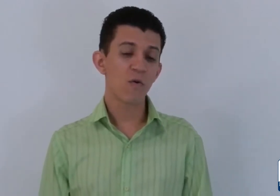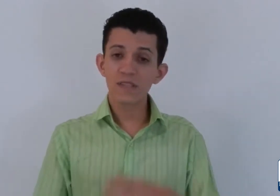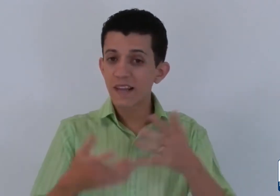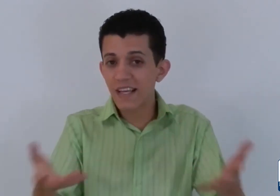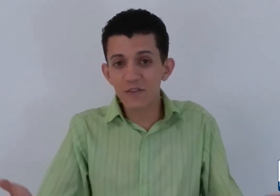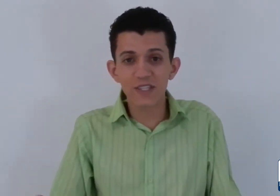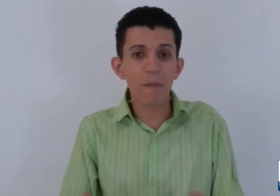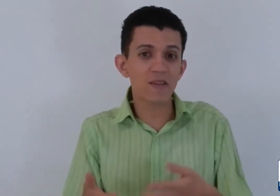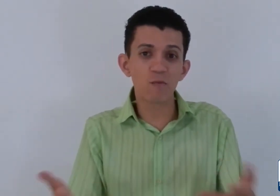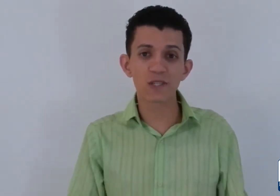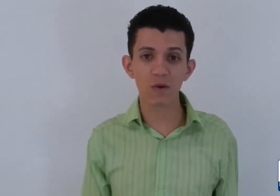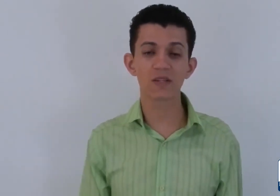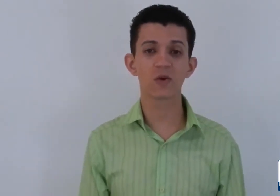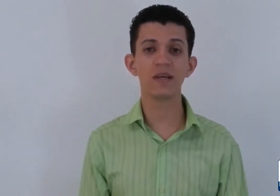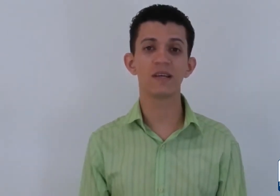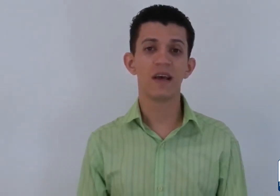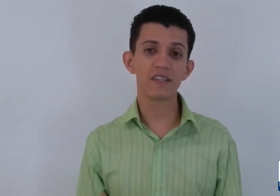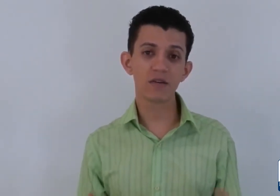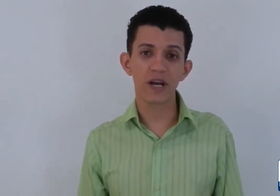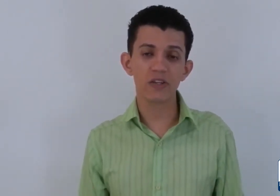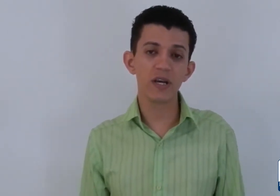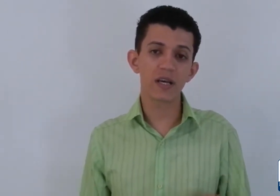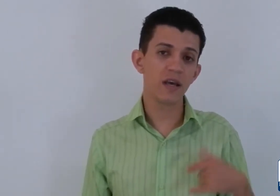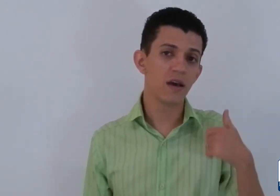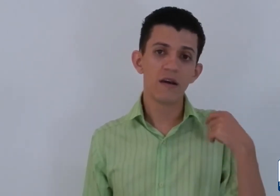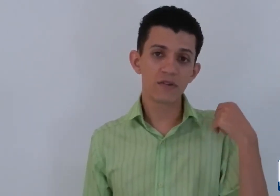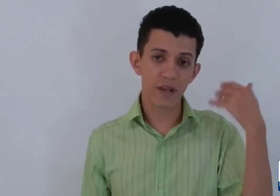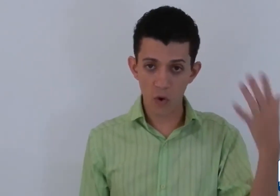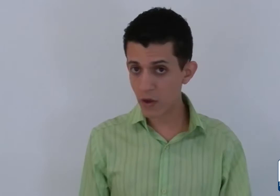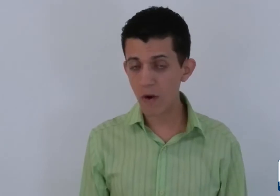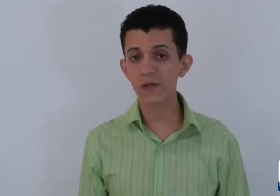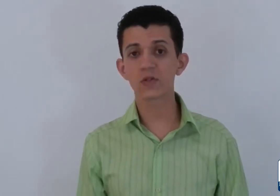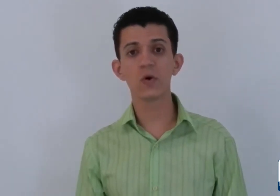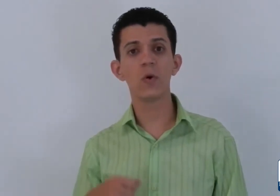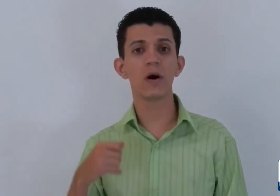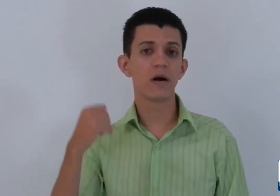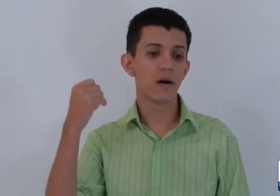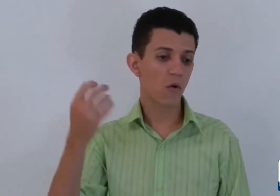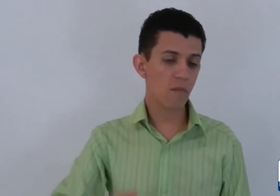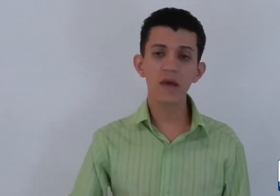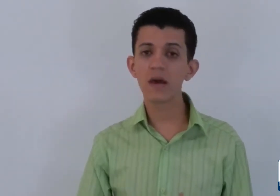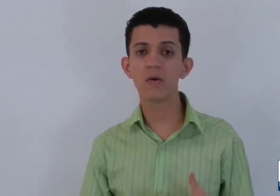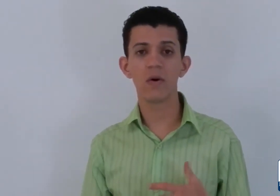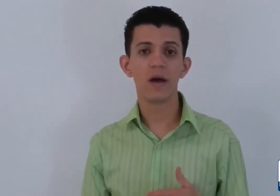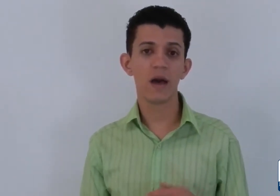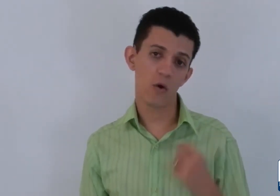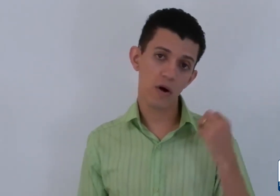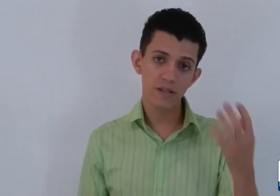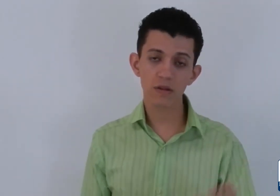com certeza você já passou por situações em seu dia a dia que você encontra com uma pessoa, com um amigo ou em seu